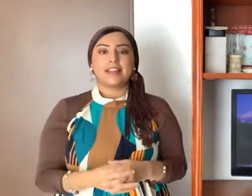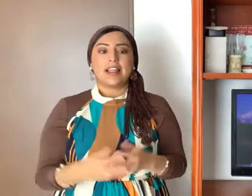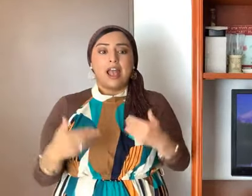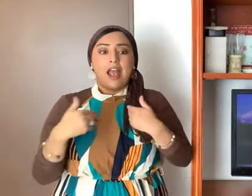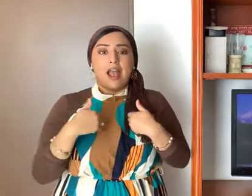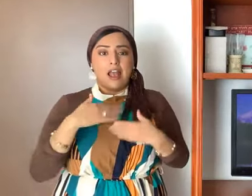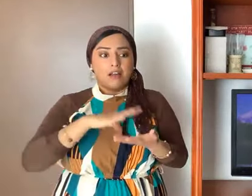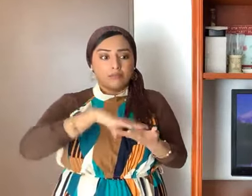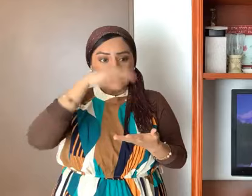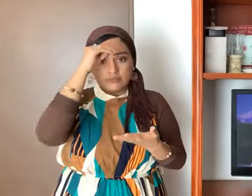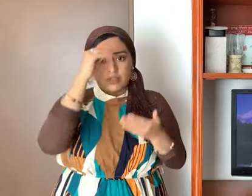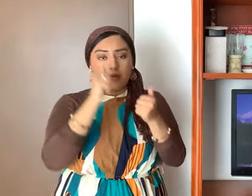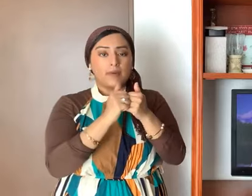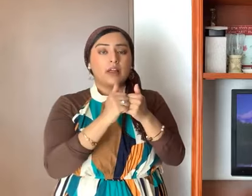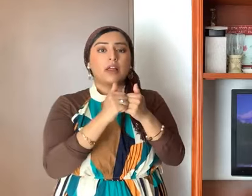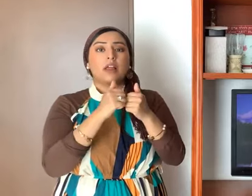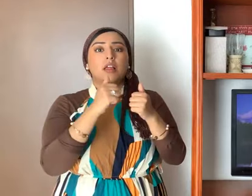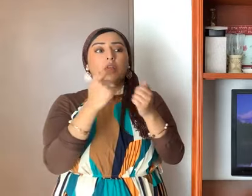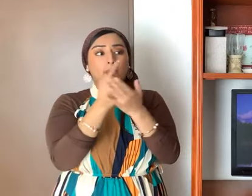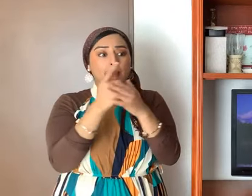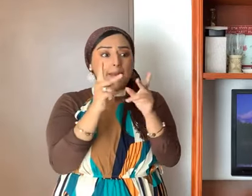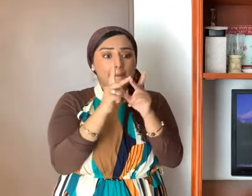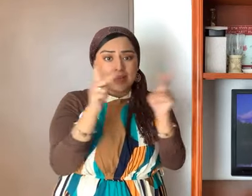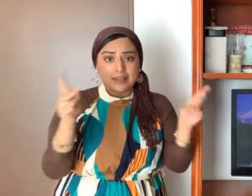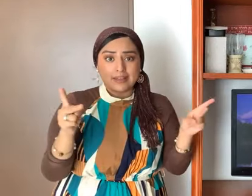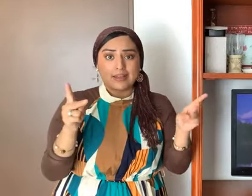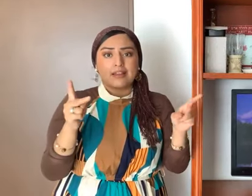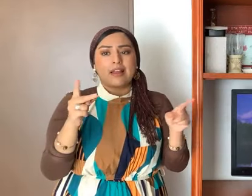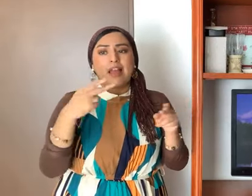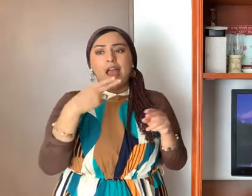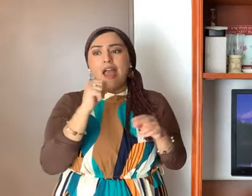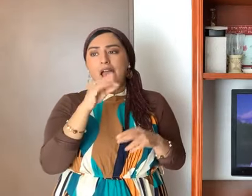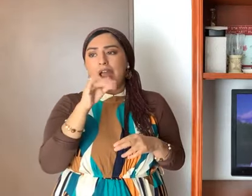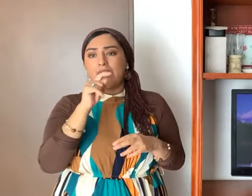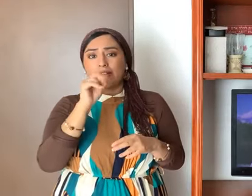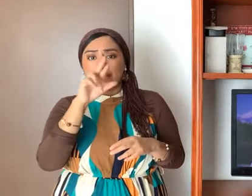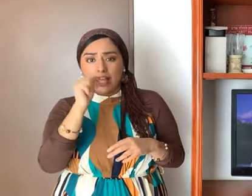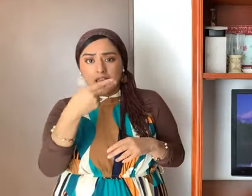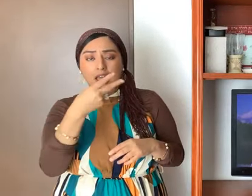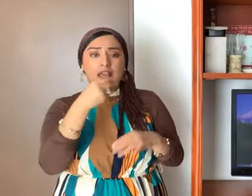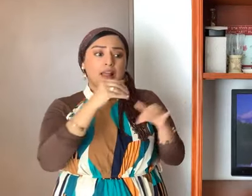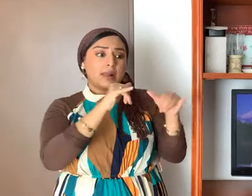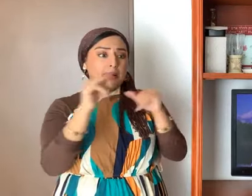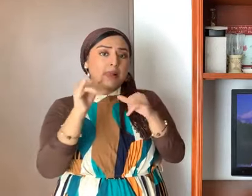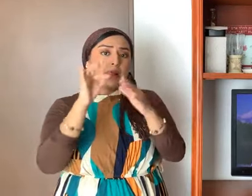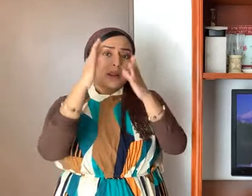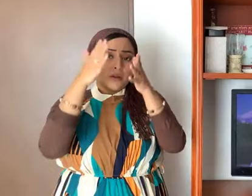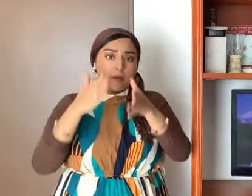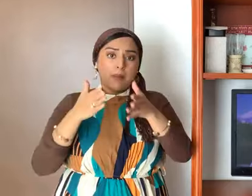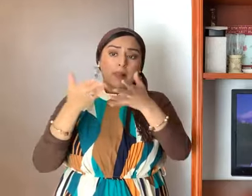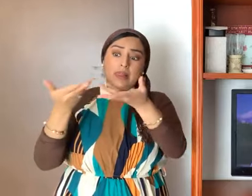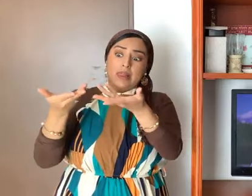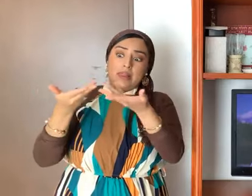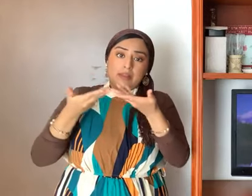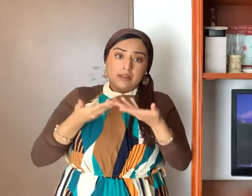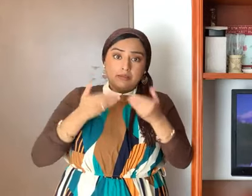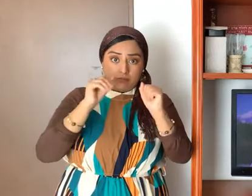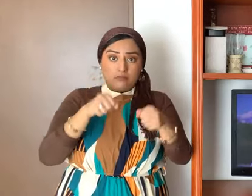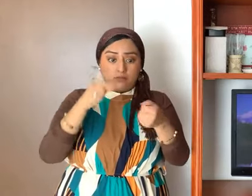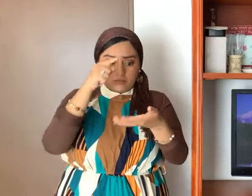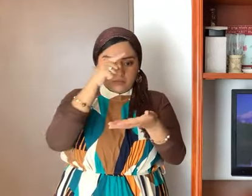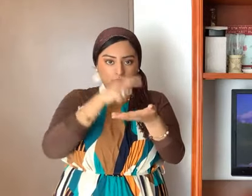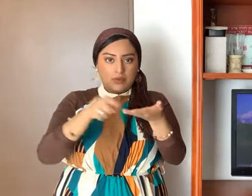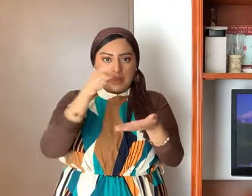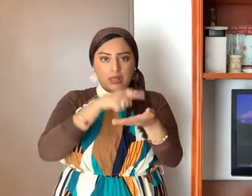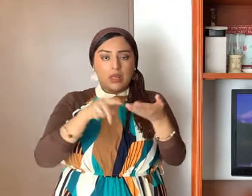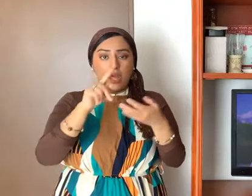Hemos estudiado con él las parashot, las porciones, las haftarot, y también nuestro amado Roe nos dio, pueden buscarlo